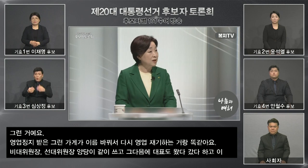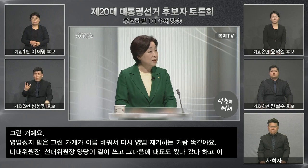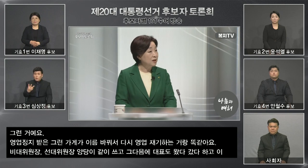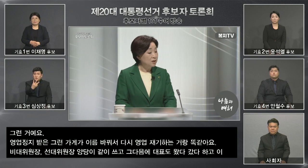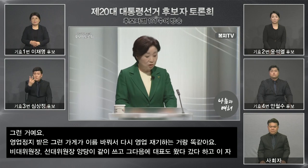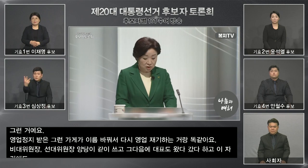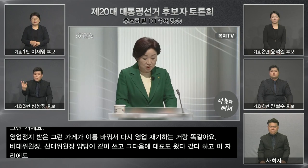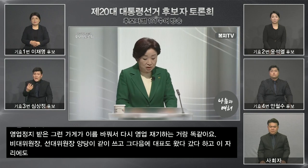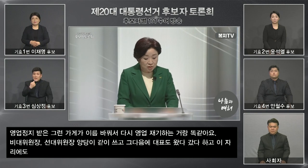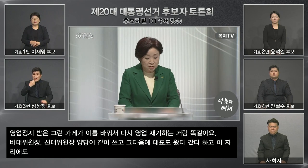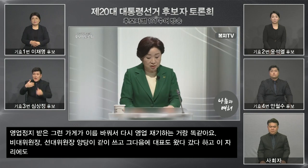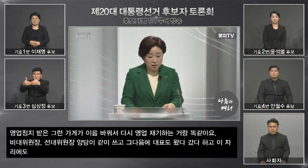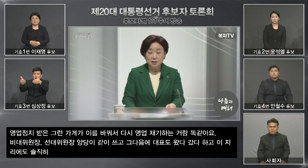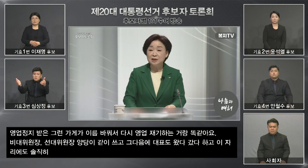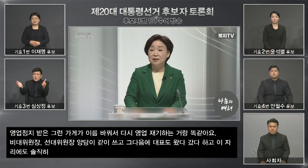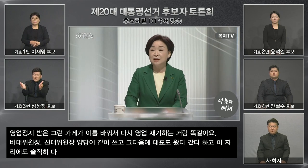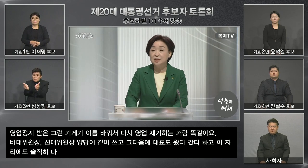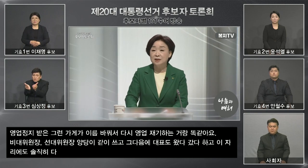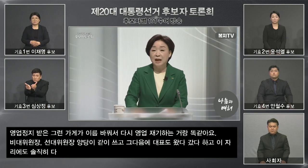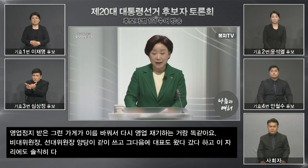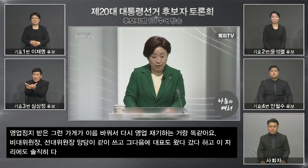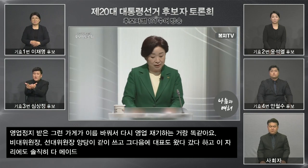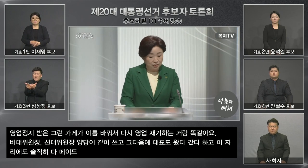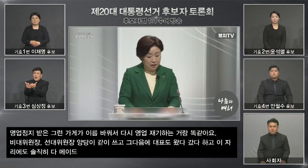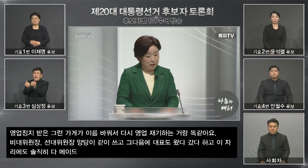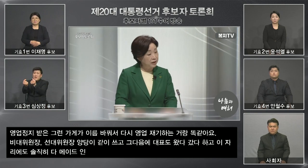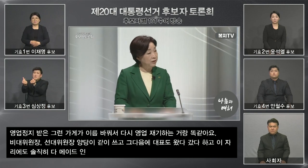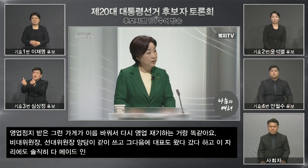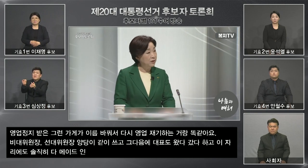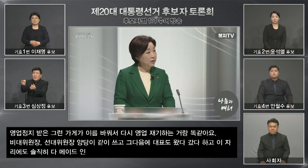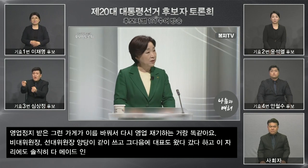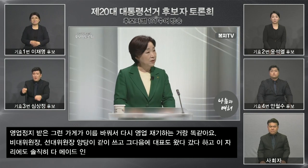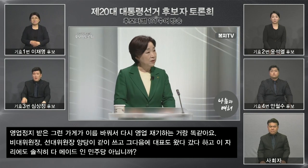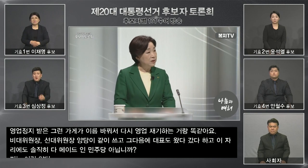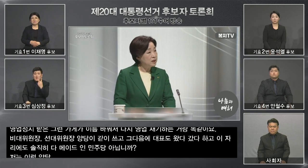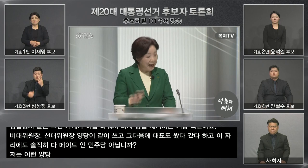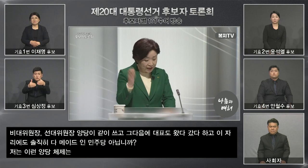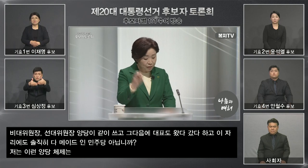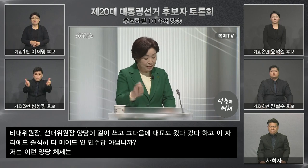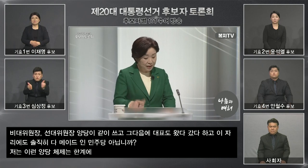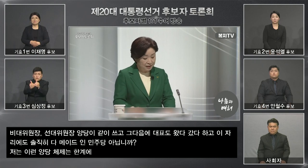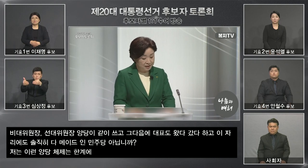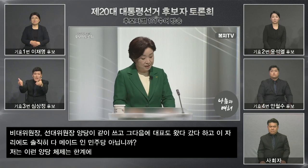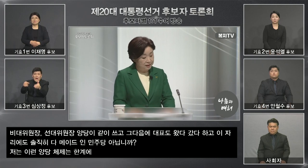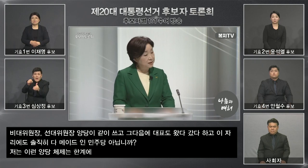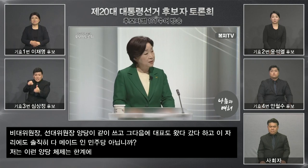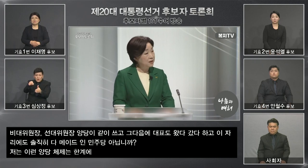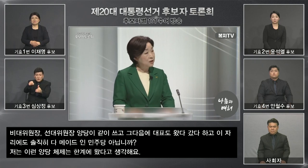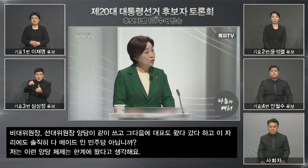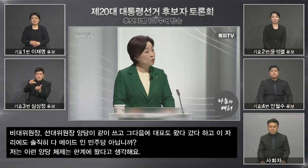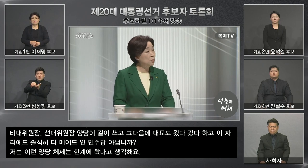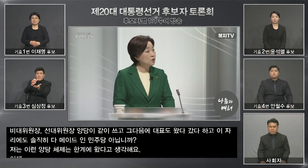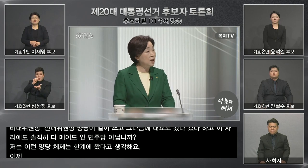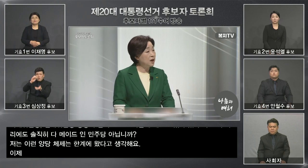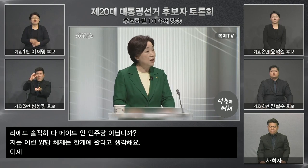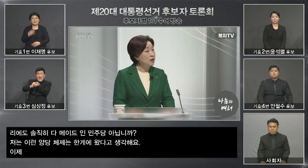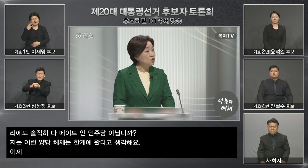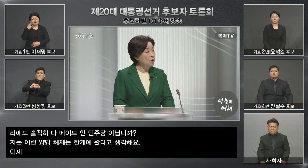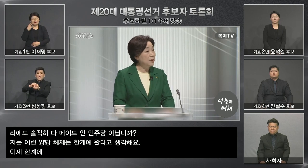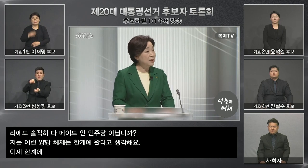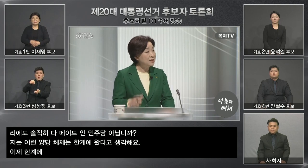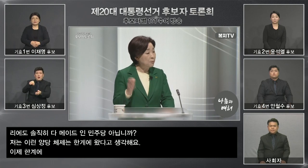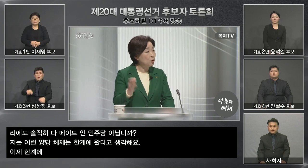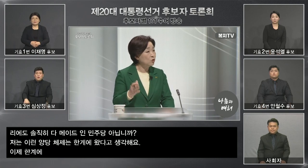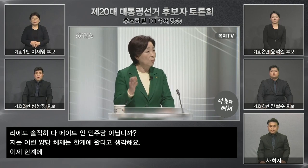아닙니까? 저는 이런 양당 체제는 한계에 왔다고 생각해요. 이제는 한계에 왔다 양당 체제는. 지금 투표자